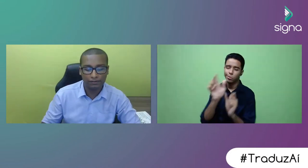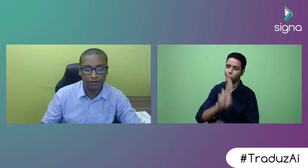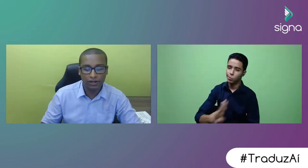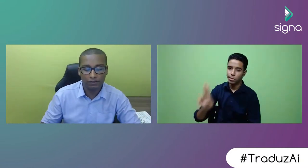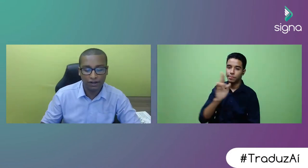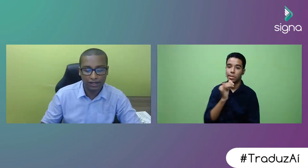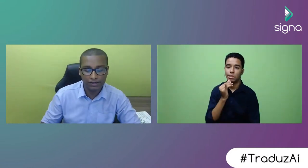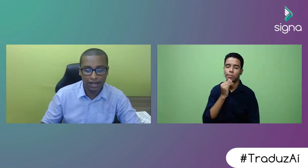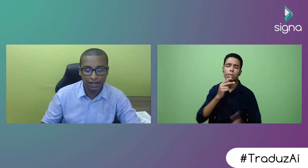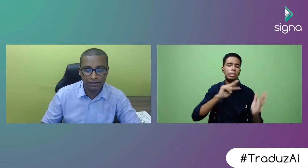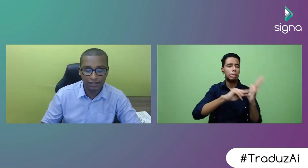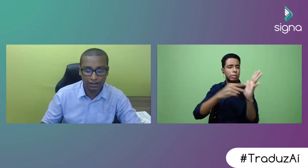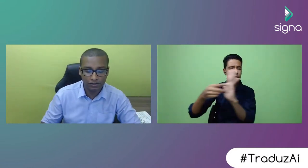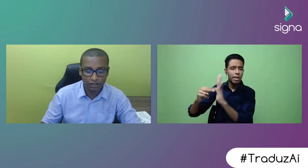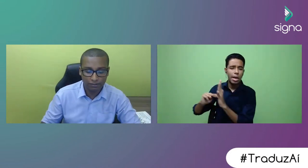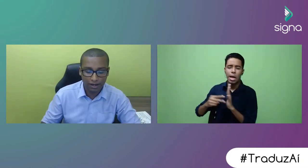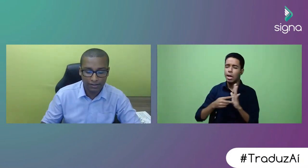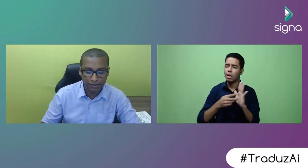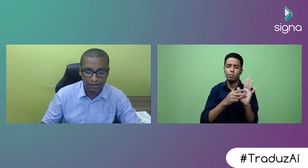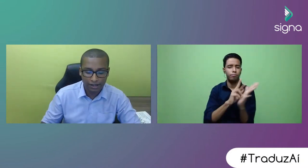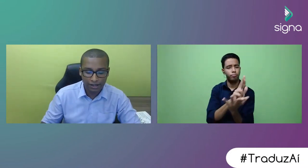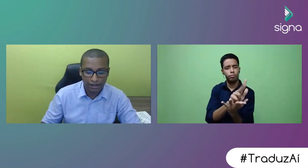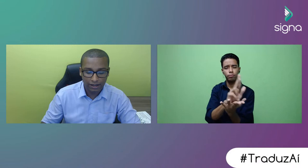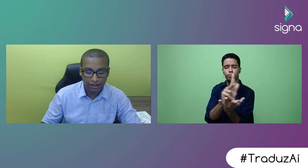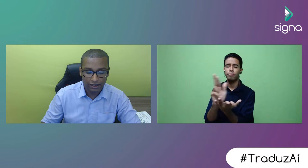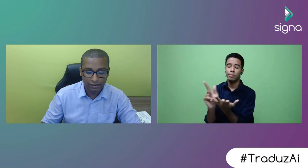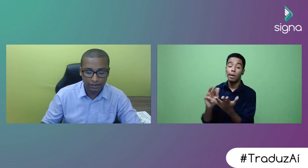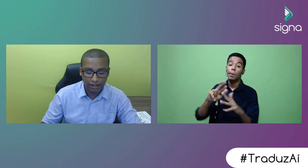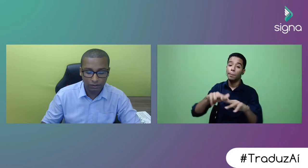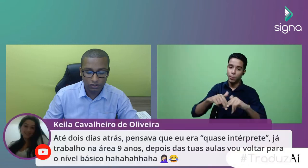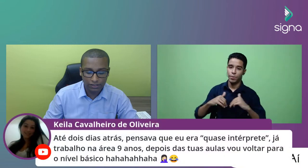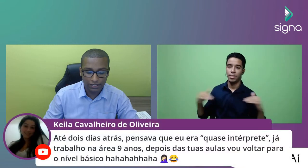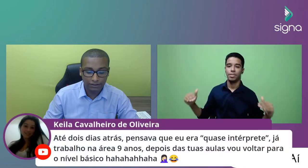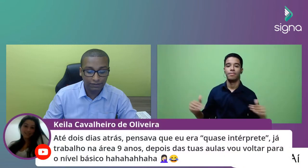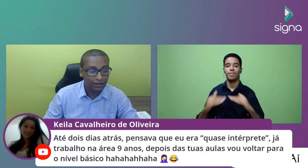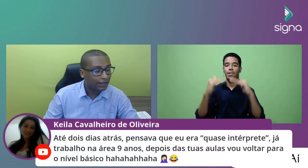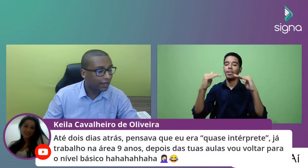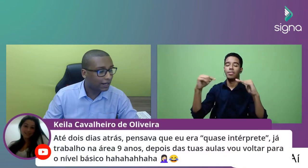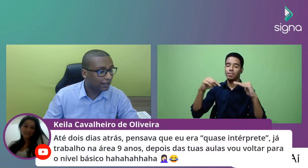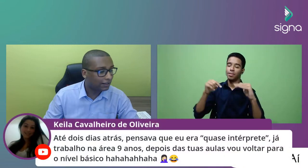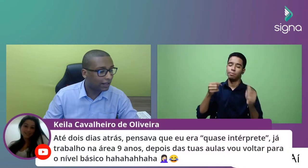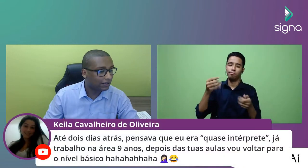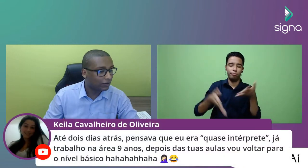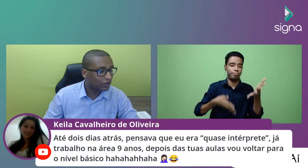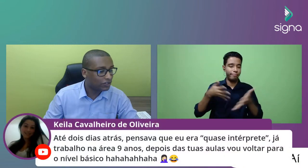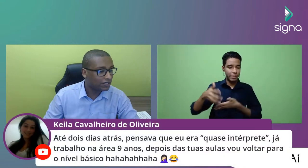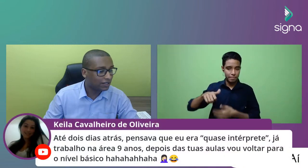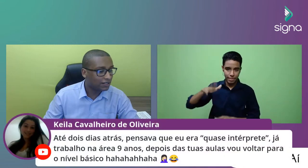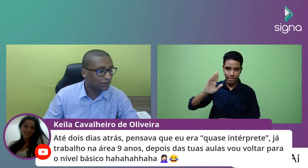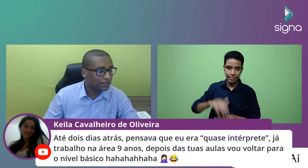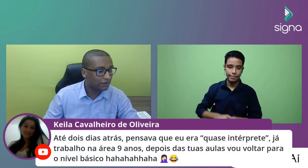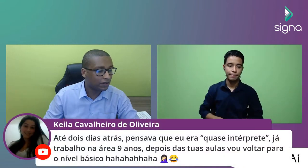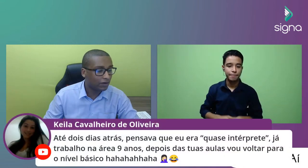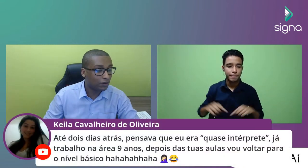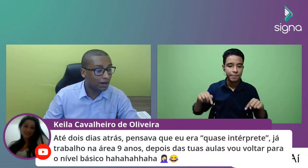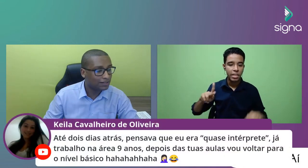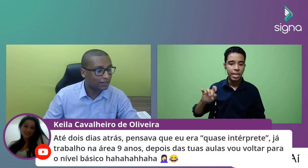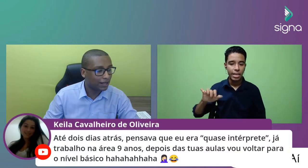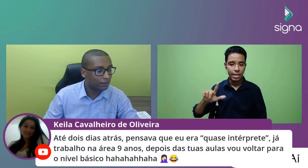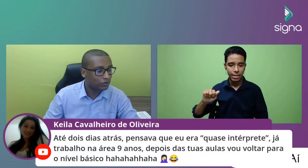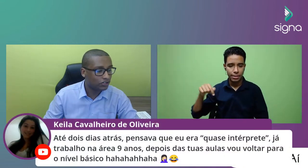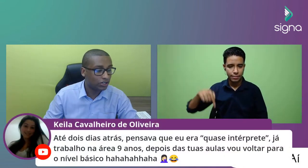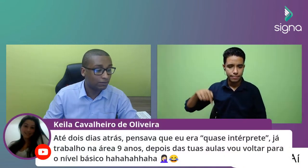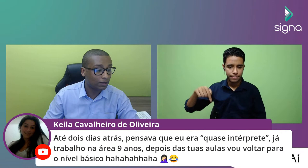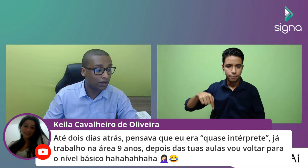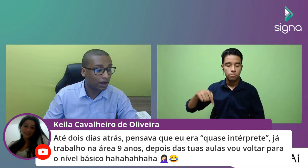por aí vai. Então, a equivalência é a estratégia que mais é utilizada. Keila, até 2 dias atrás eu pensava que eu era